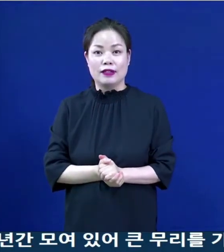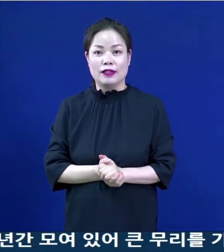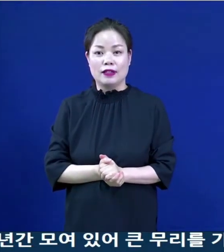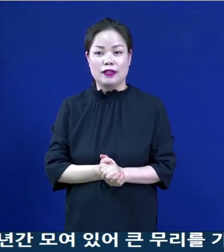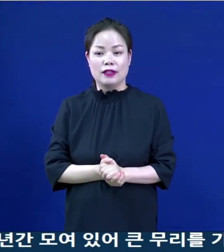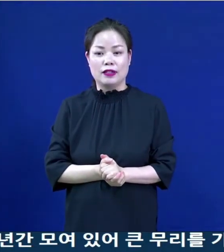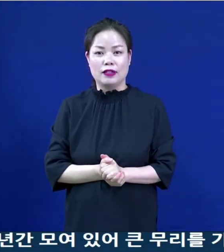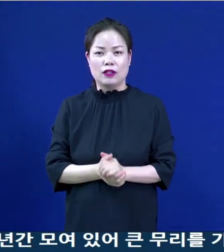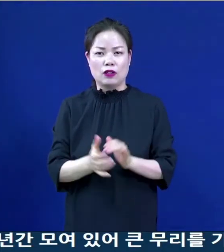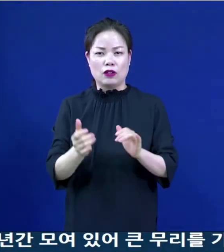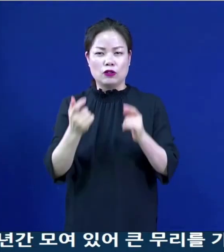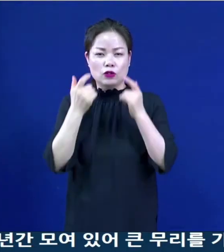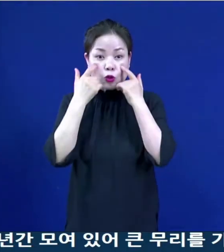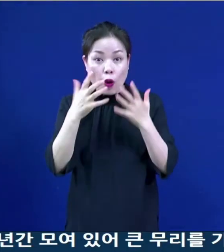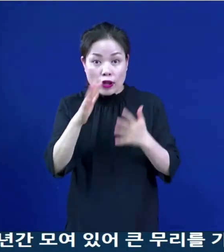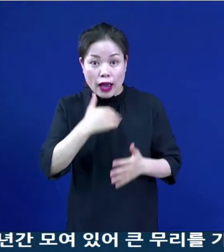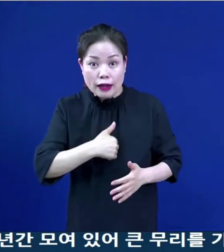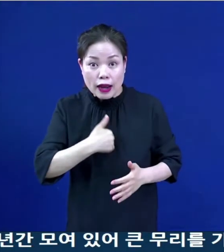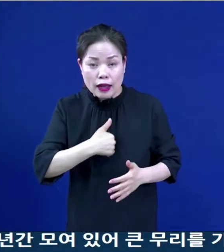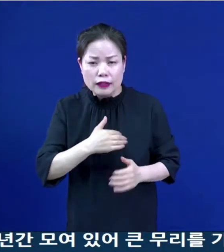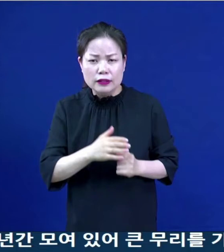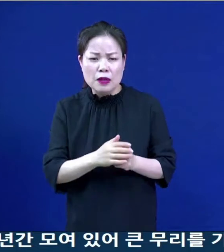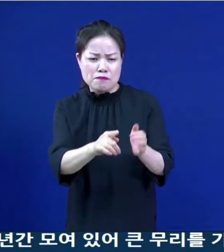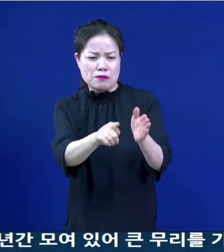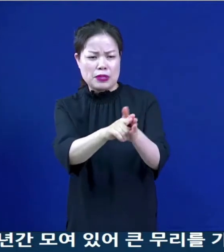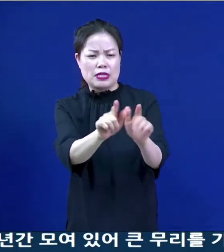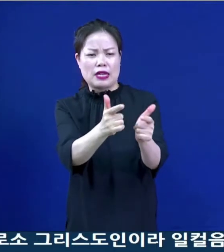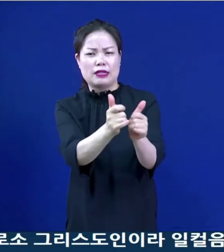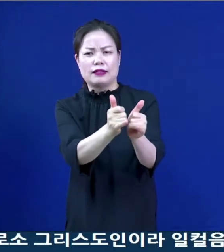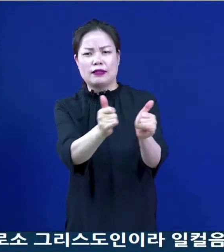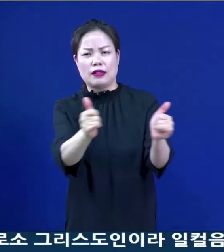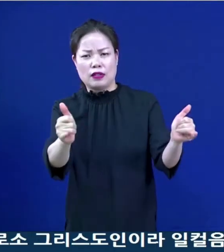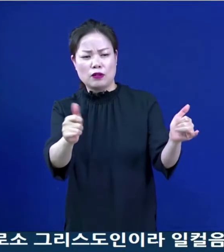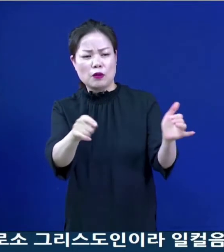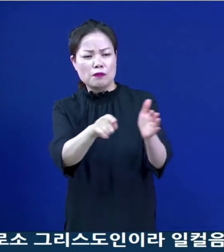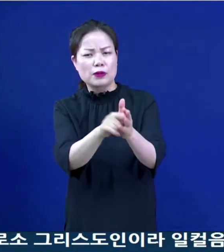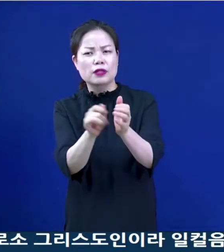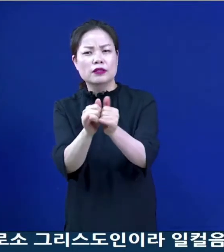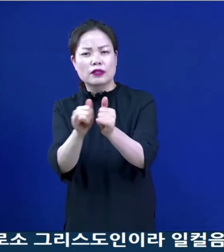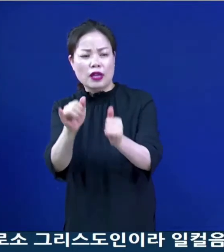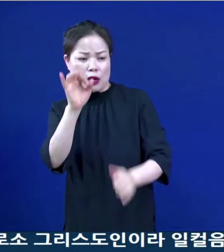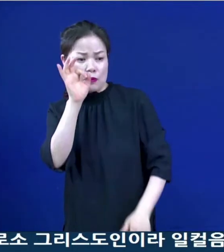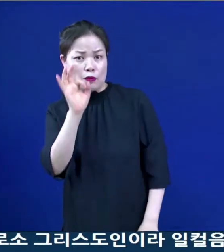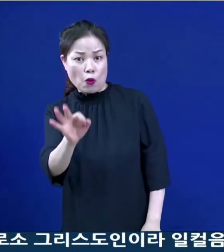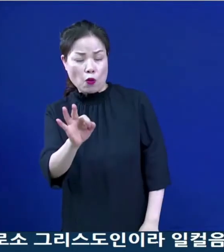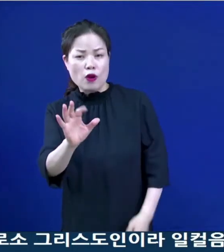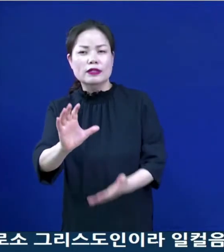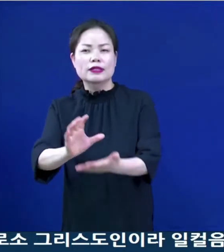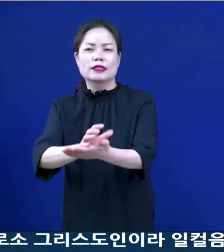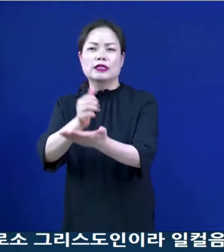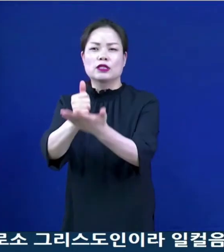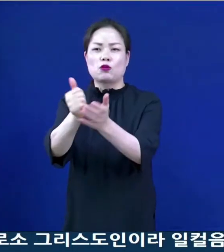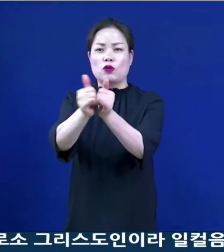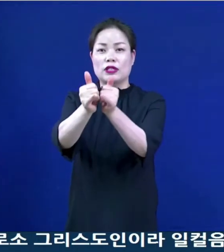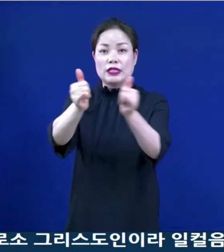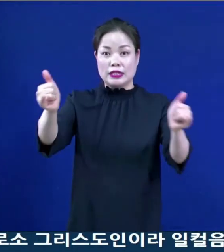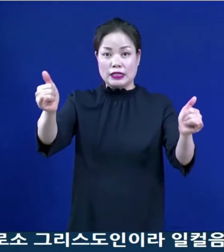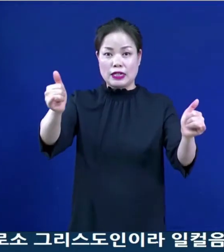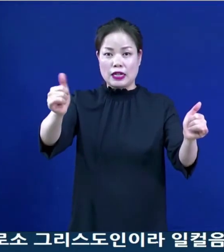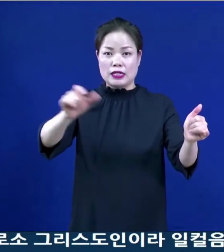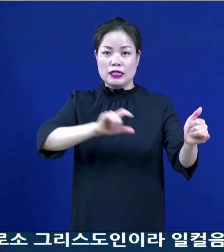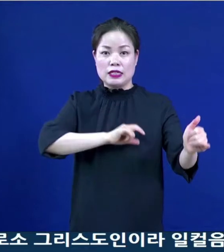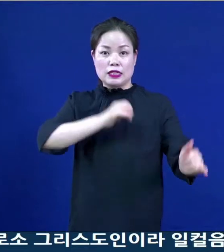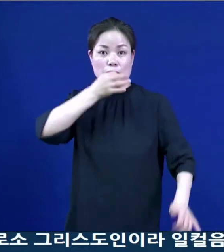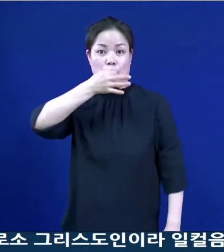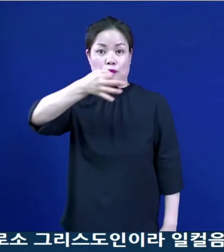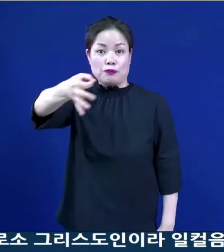꼭 집어둬야 될 게 뭐냐면 믿지 않는 사람들이 믿는 사람을 보고 그리스도인이라 이름 부른 겁니다.